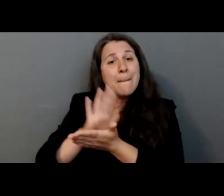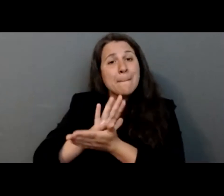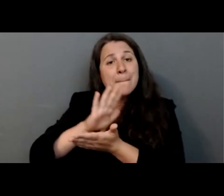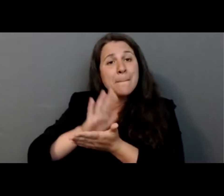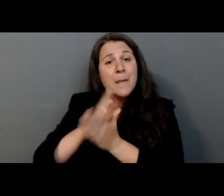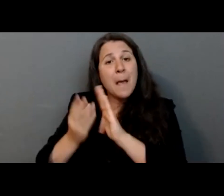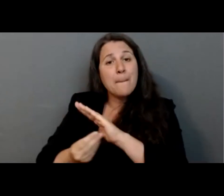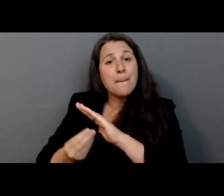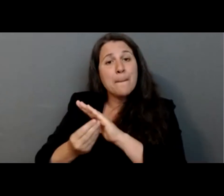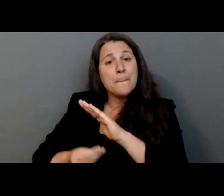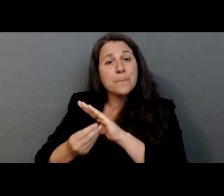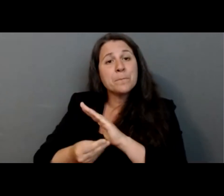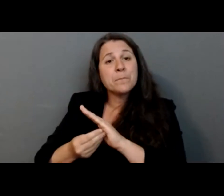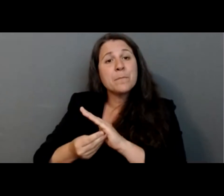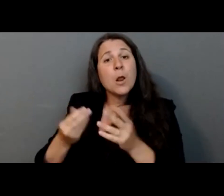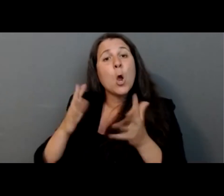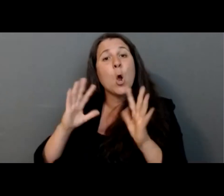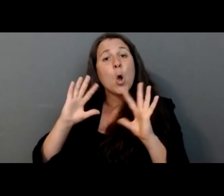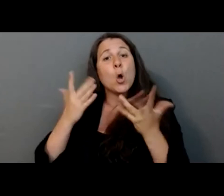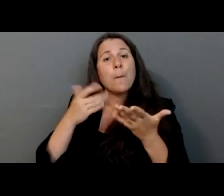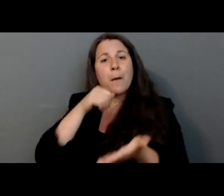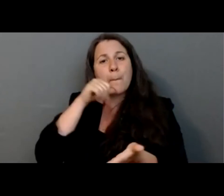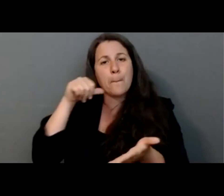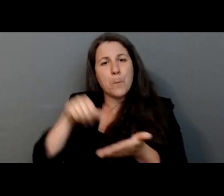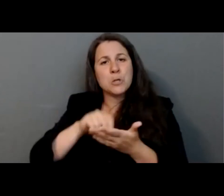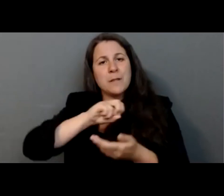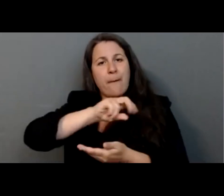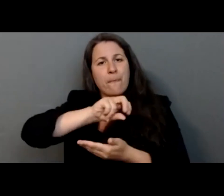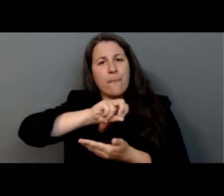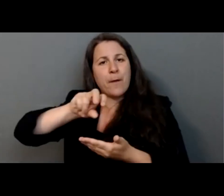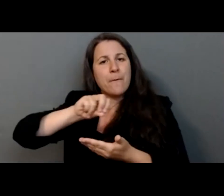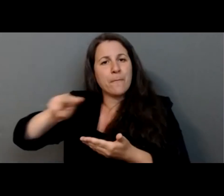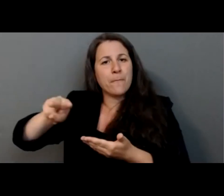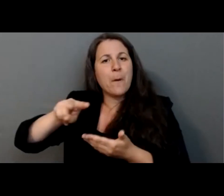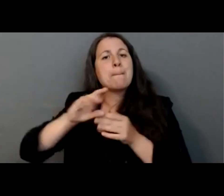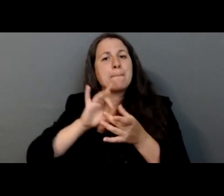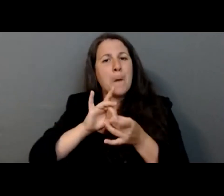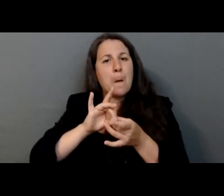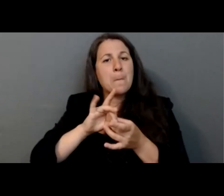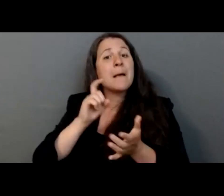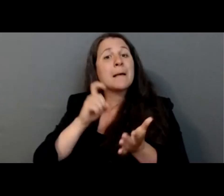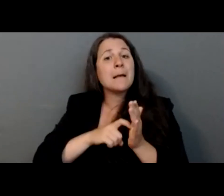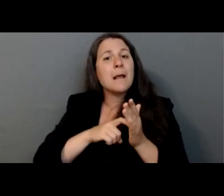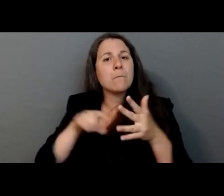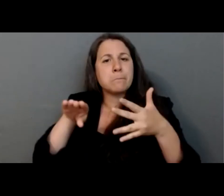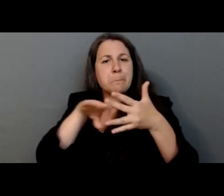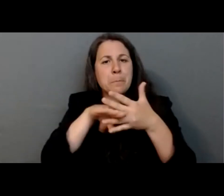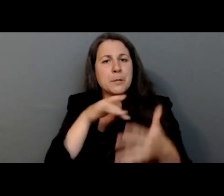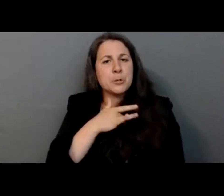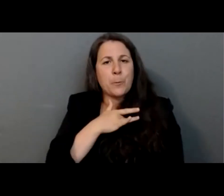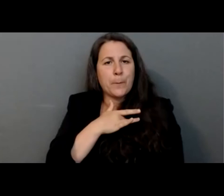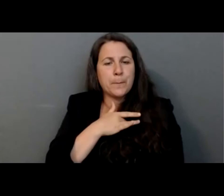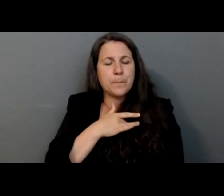et handicap, sera acheminé par la poste aux membres et aux abonnés à la mi-juin, que le format électronique vous